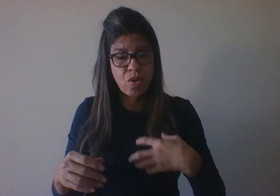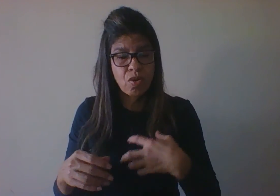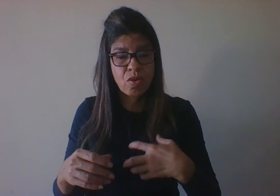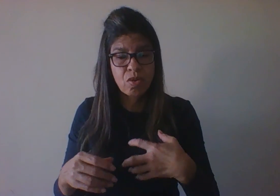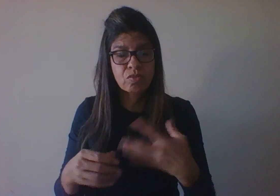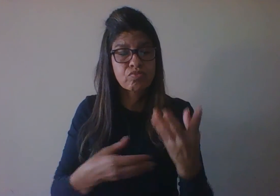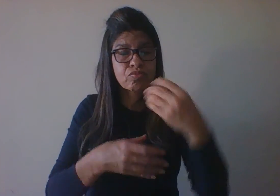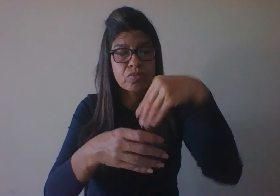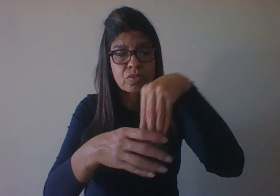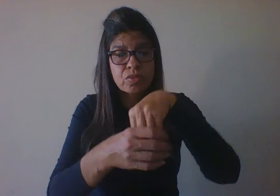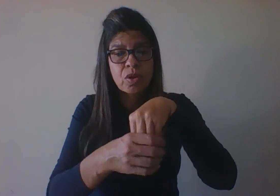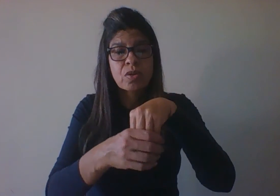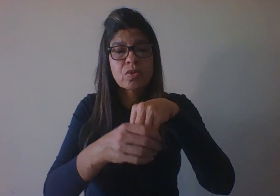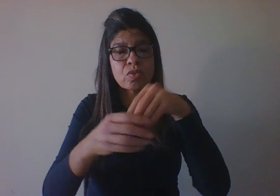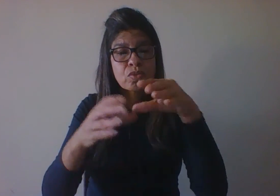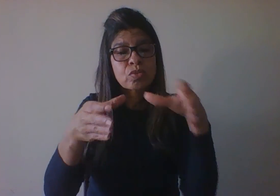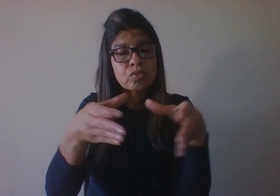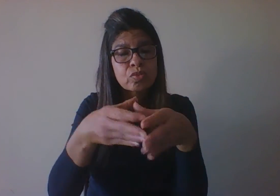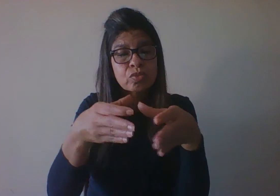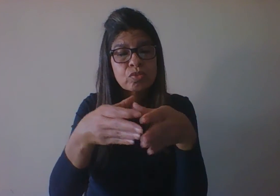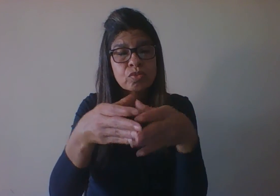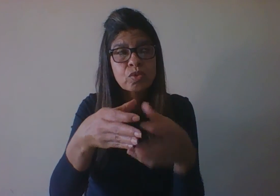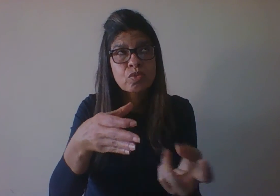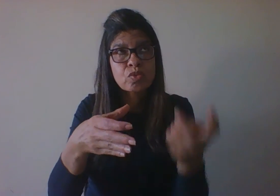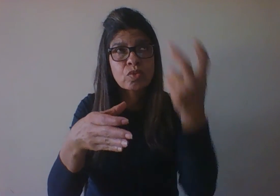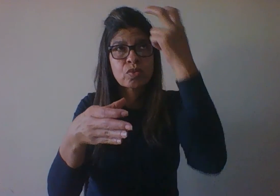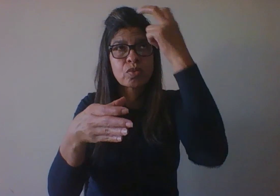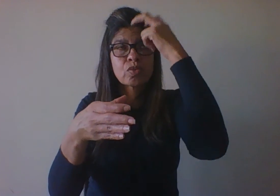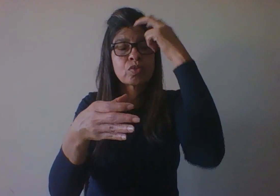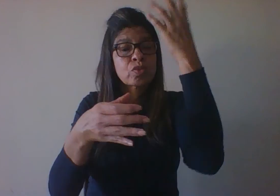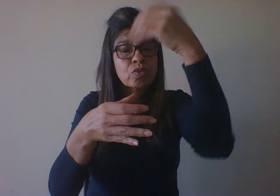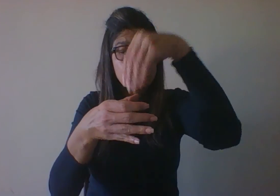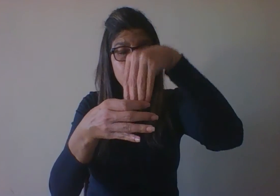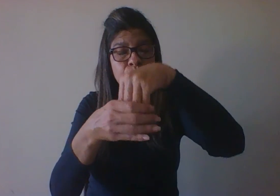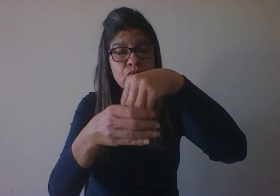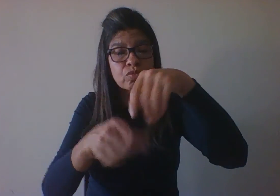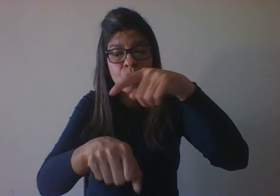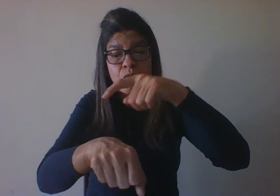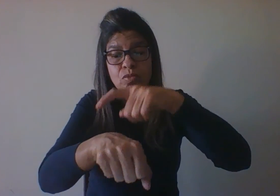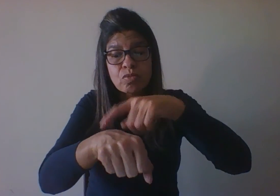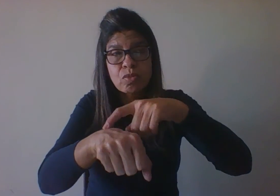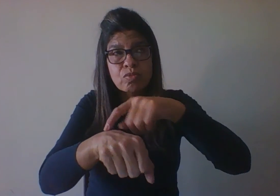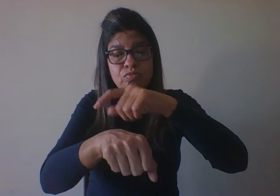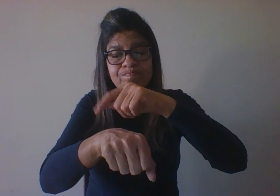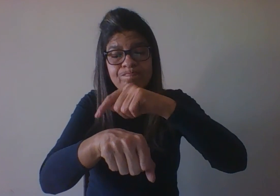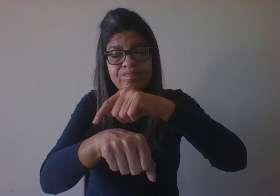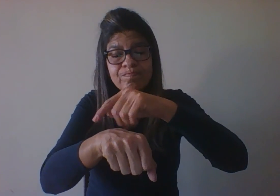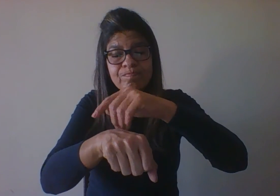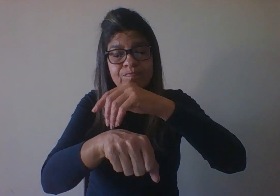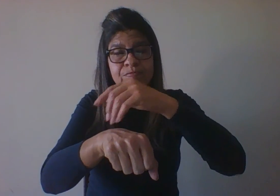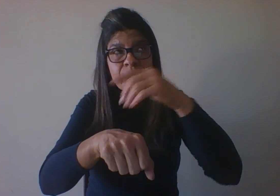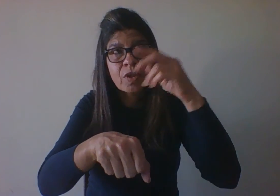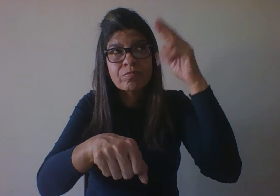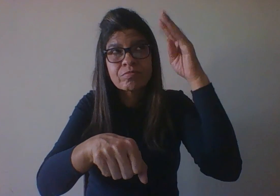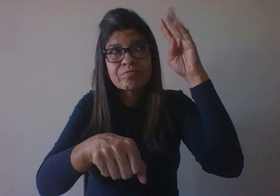dado grupo cultural, dentro de um dado momento histórico em que essas mudanças vão ser consideradas mais ou menos